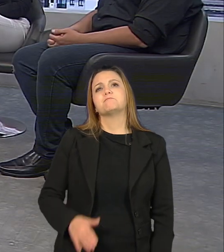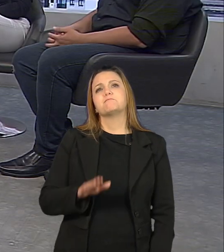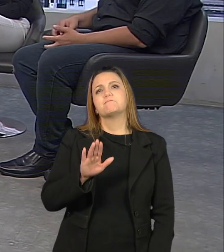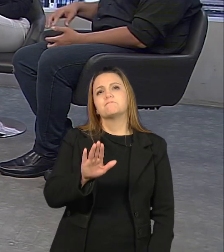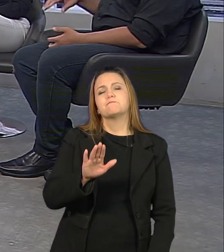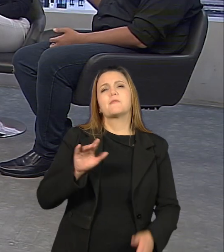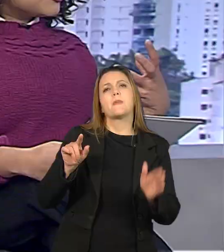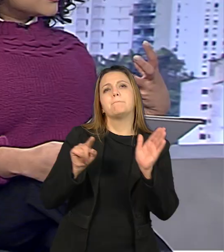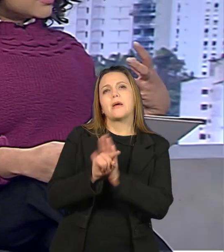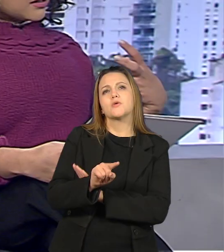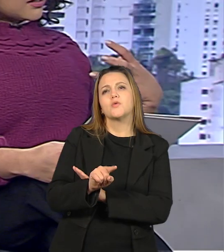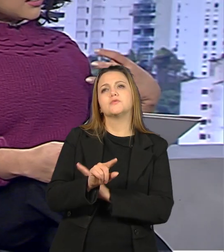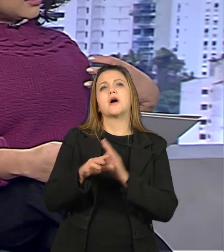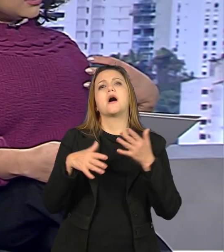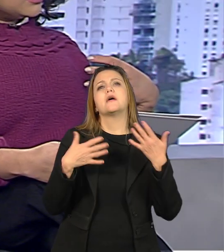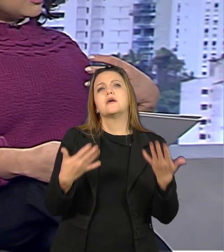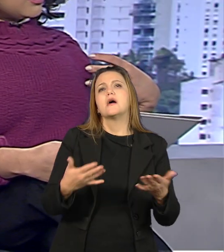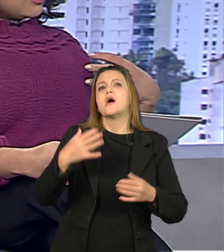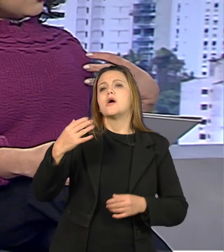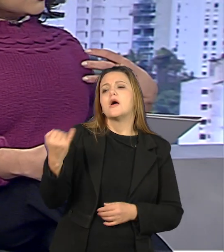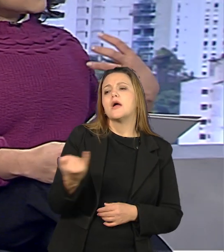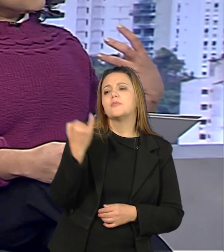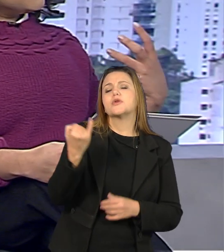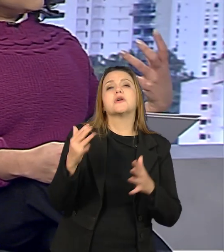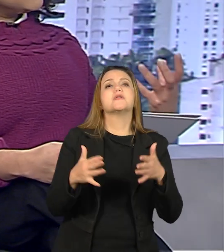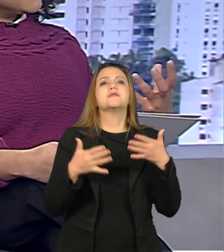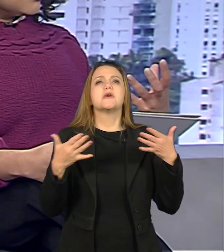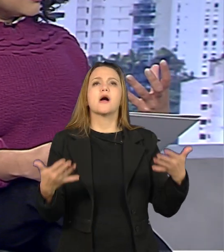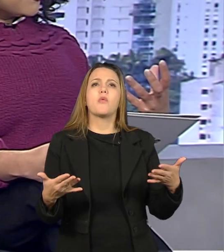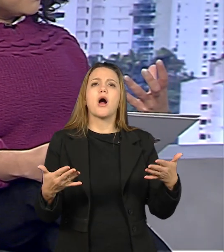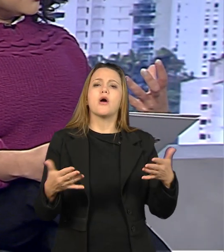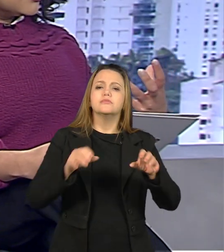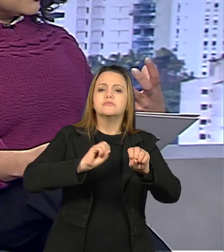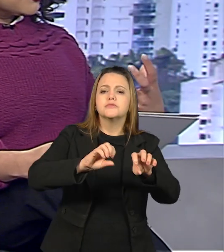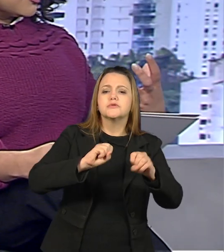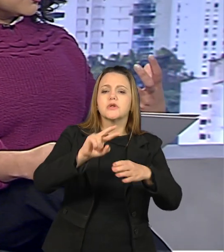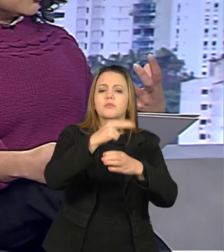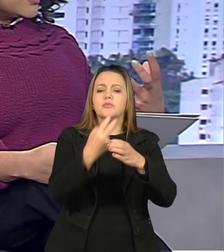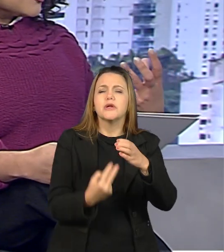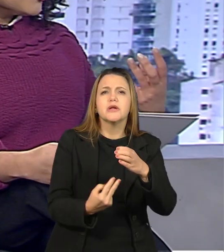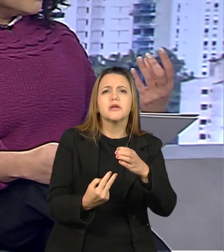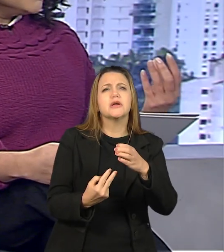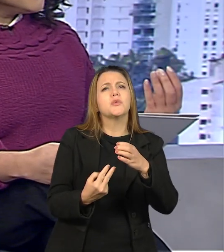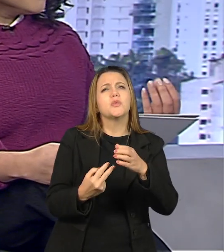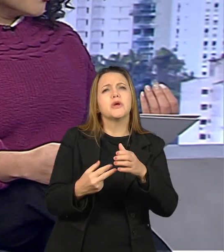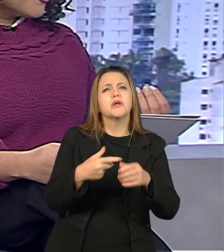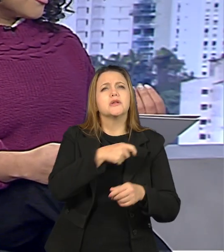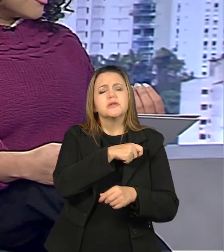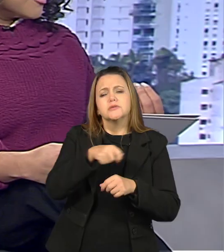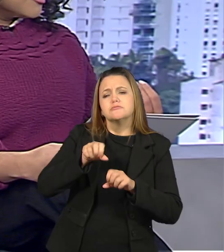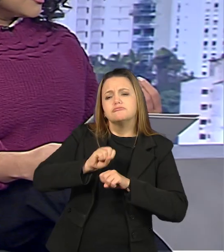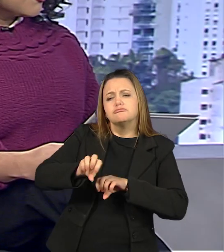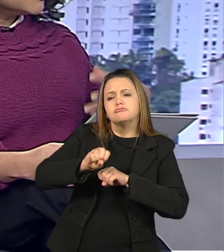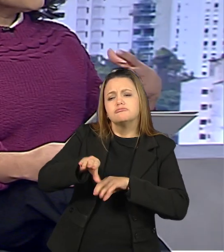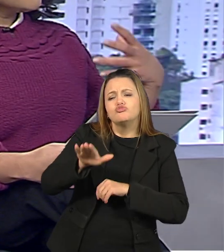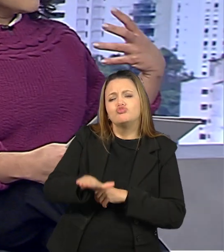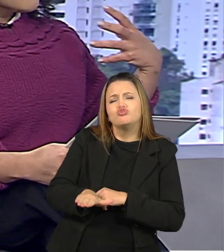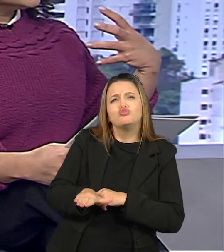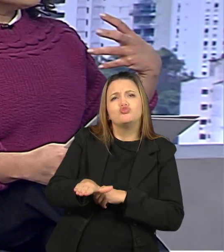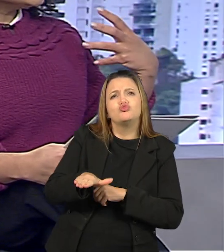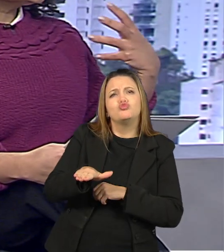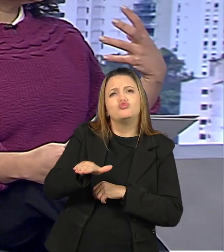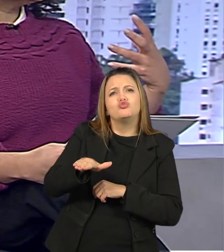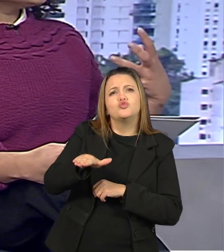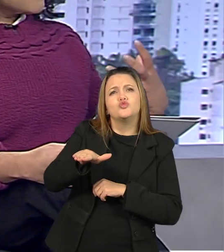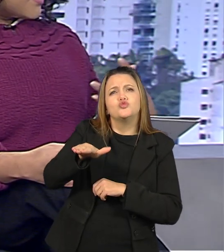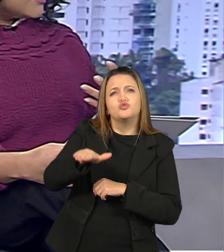é a importância de se inserir o ensino bilíngue na vida de um aluno desde muito novo? Quanto